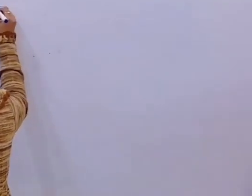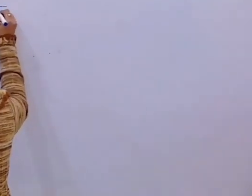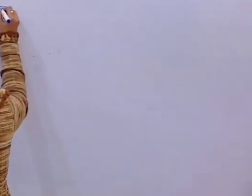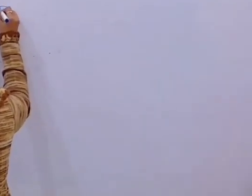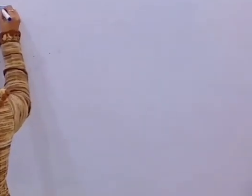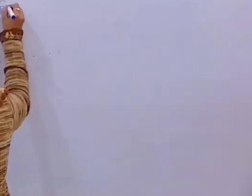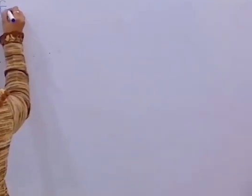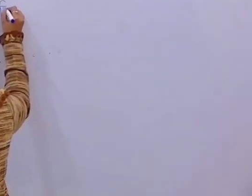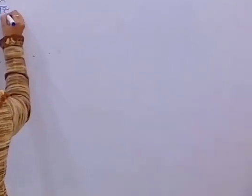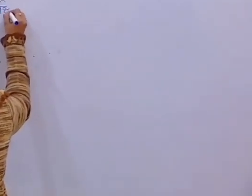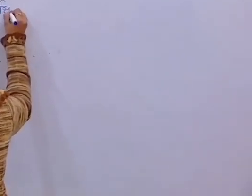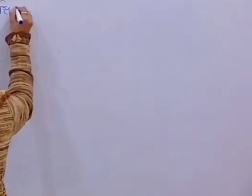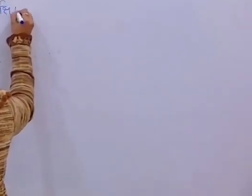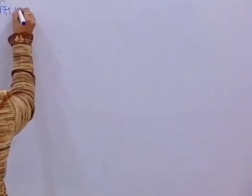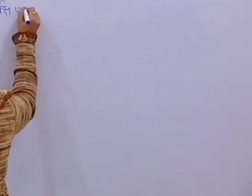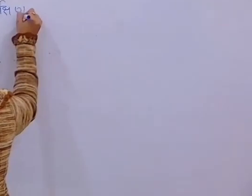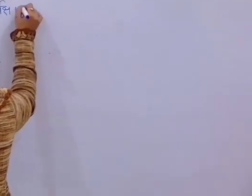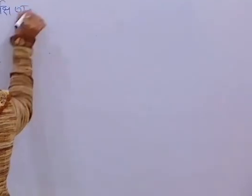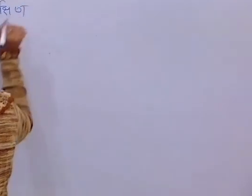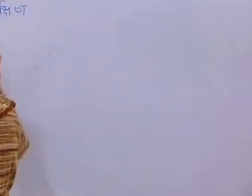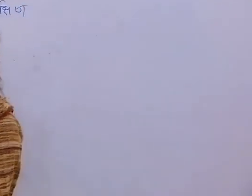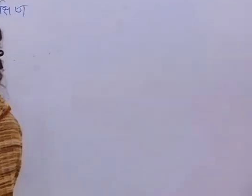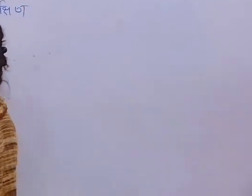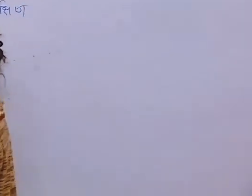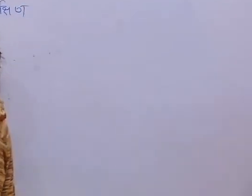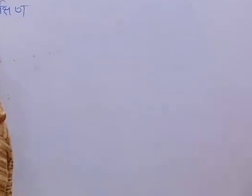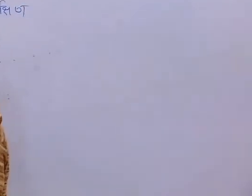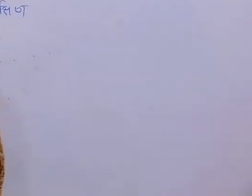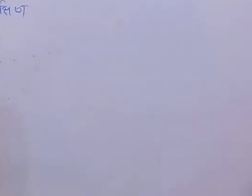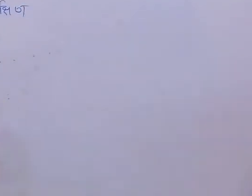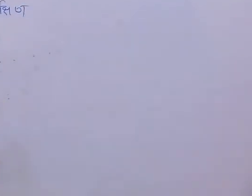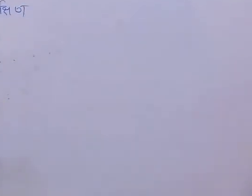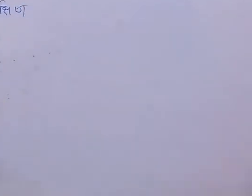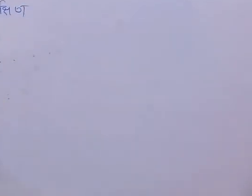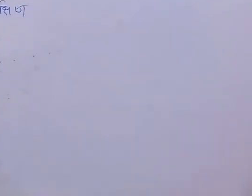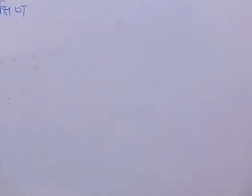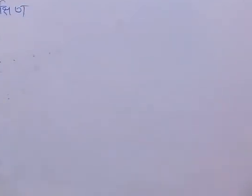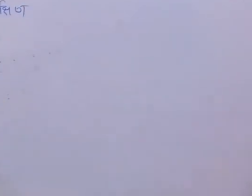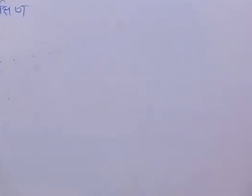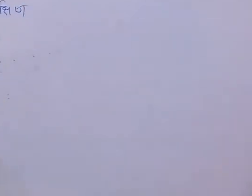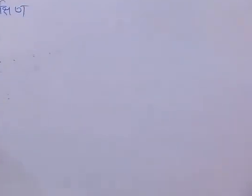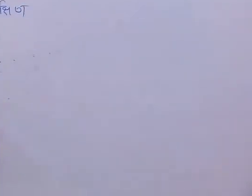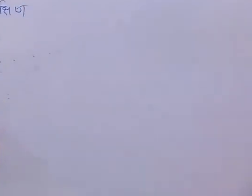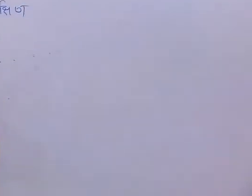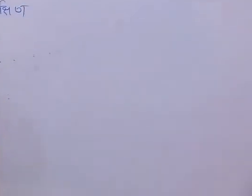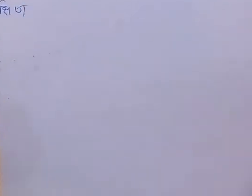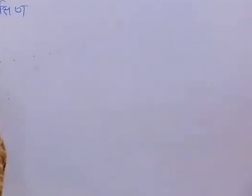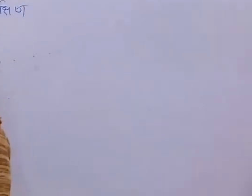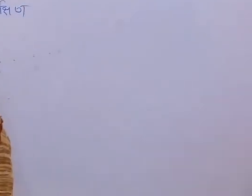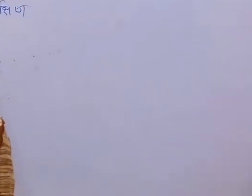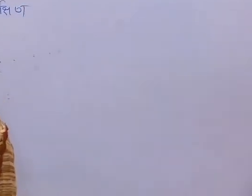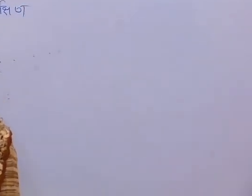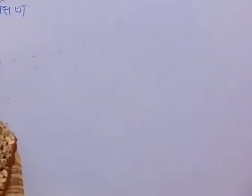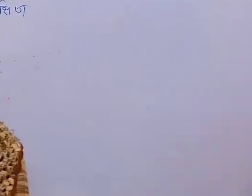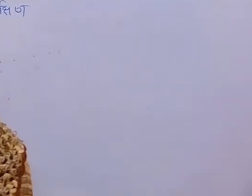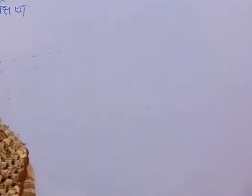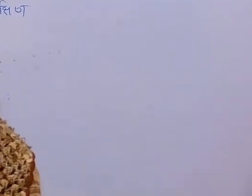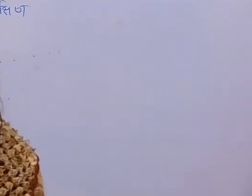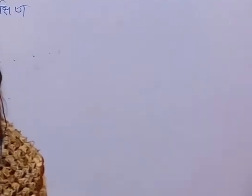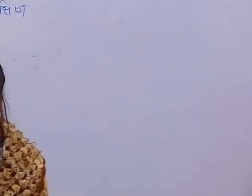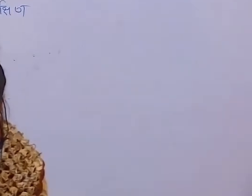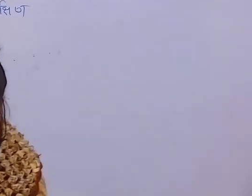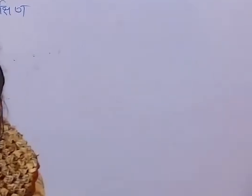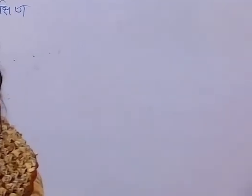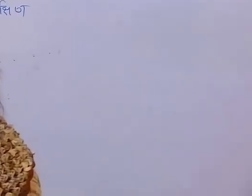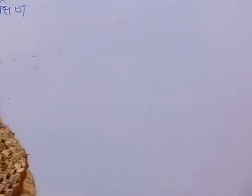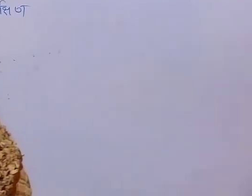5 डिग्री दक्षिण, ऐसा क्षेत्र जो 0 डिग्री विषुवत रेखा के 5 डिग्री उत्तर तथा